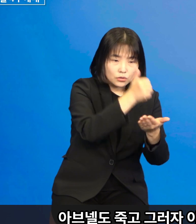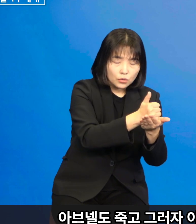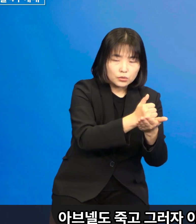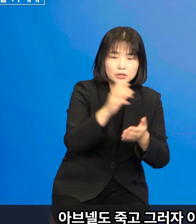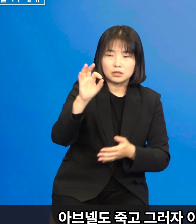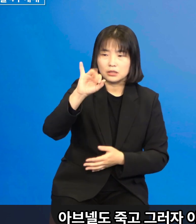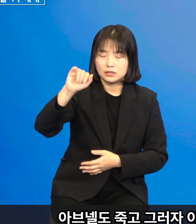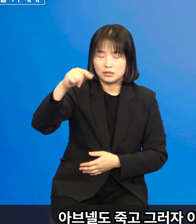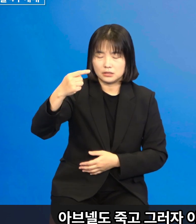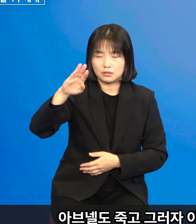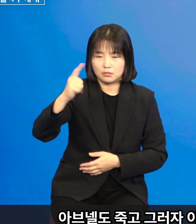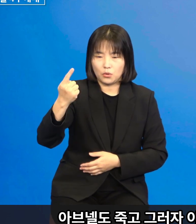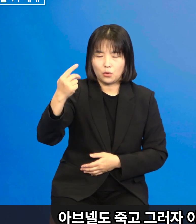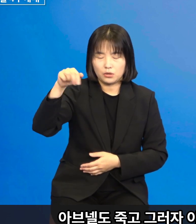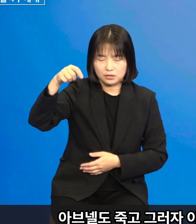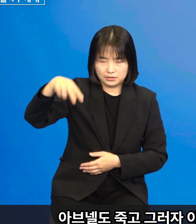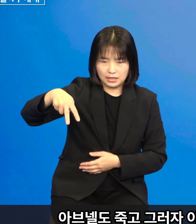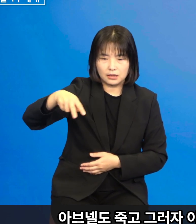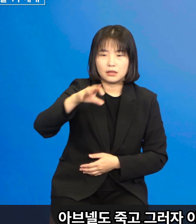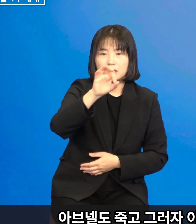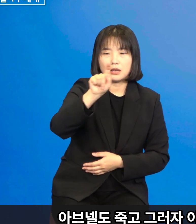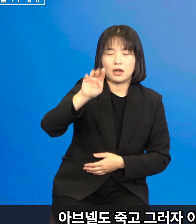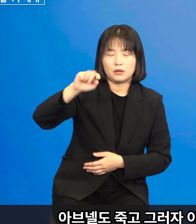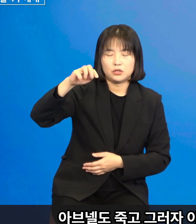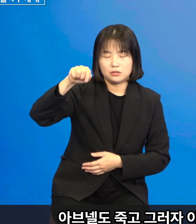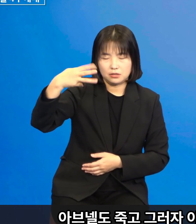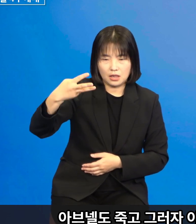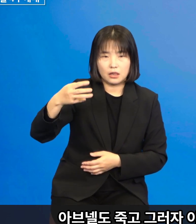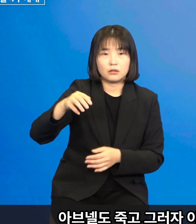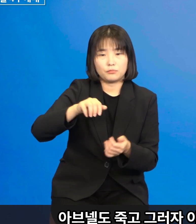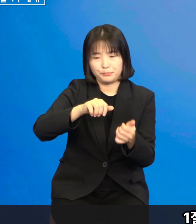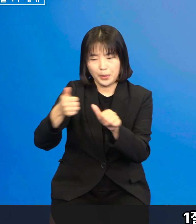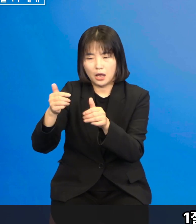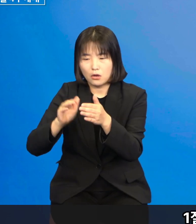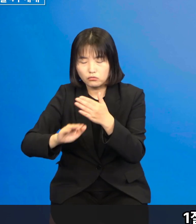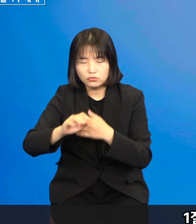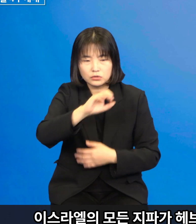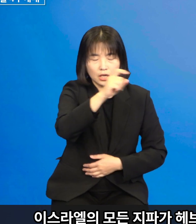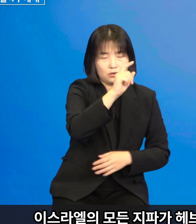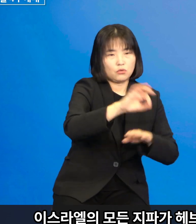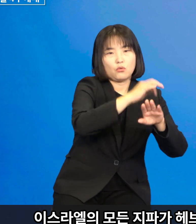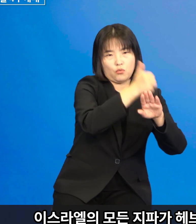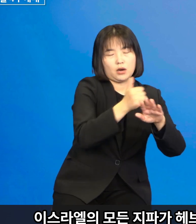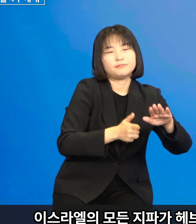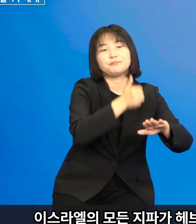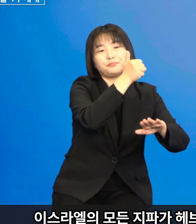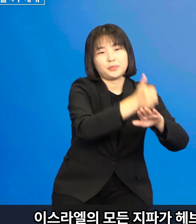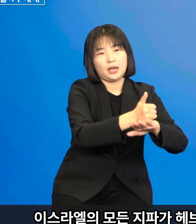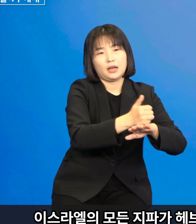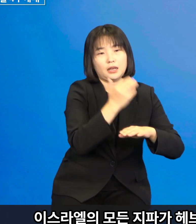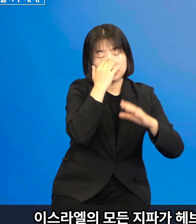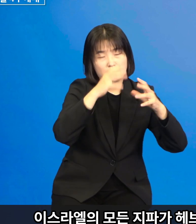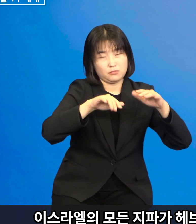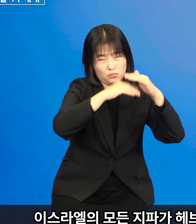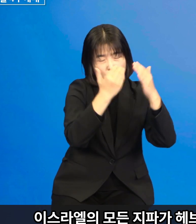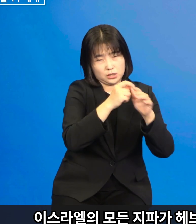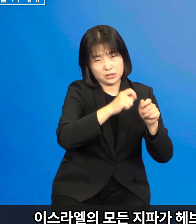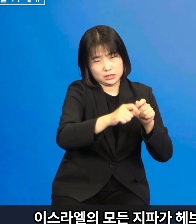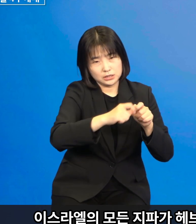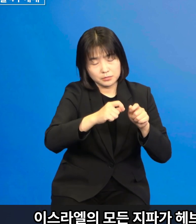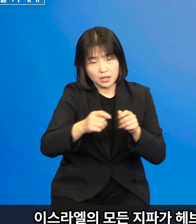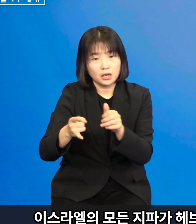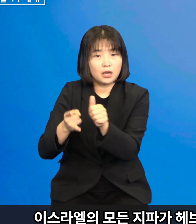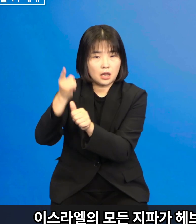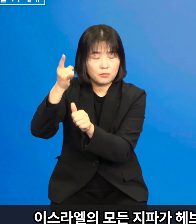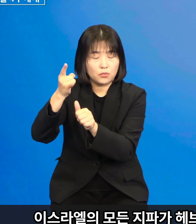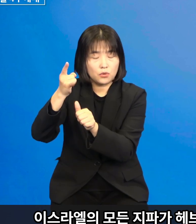죽고 아브넬도 죽고, 그러자 이제 다윗 왕위에 나온 것입니다. 1절 보세요. 이스라엘의 모든 지파가 헤브론으로